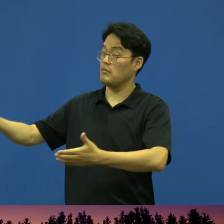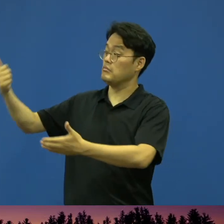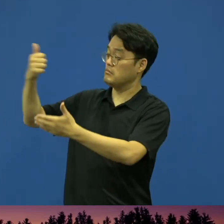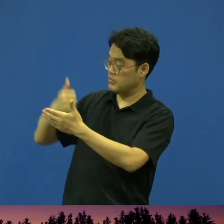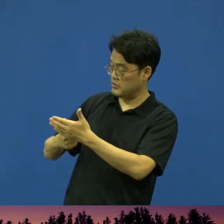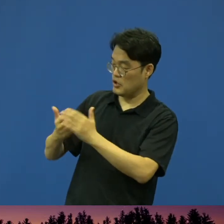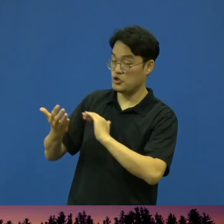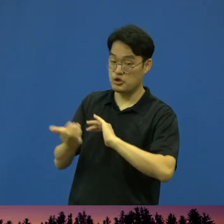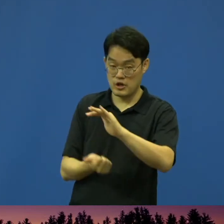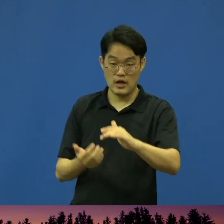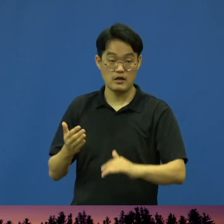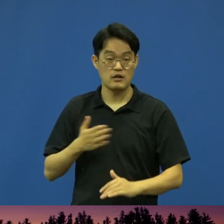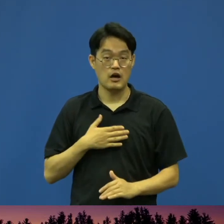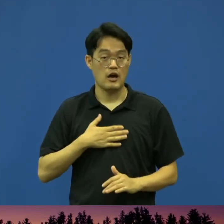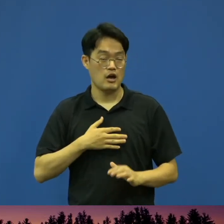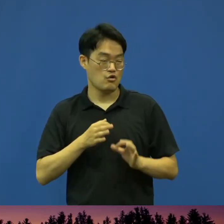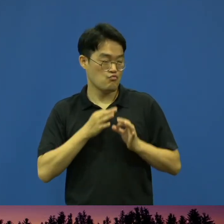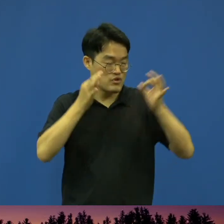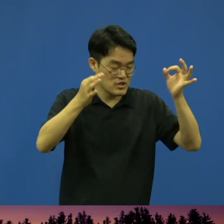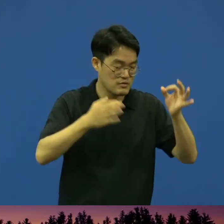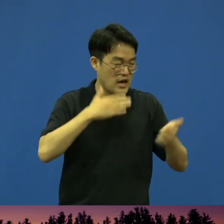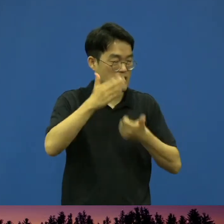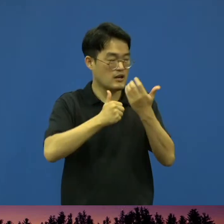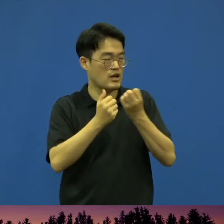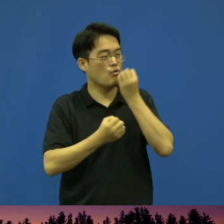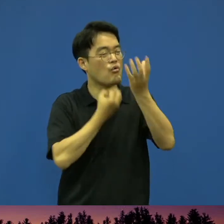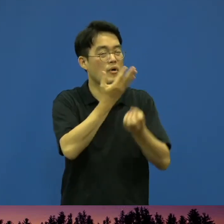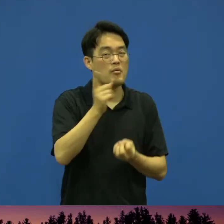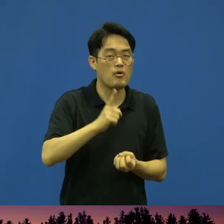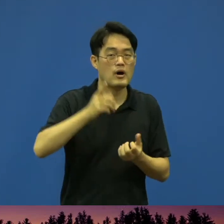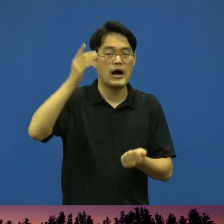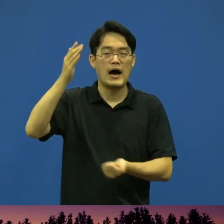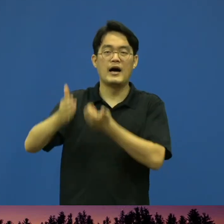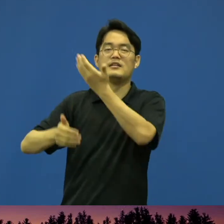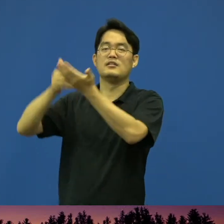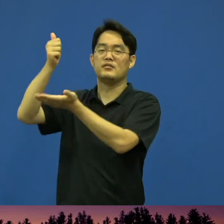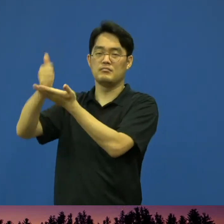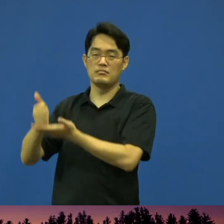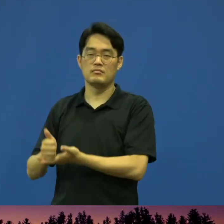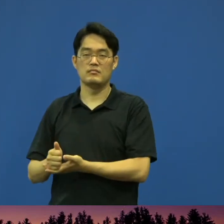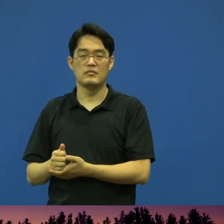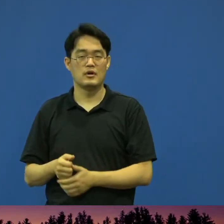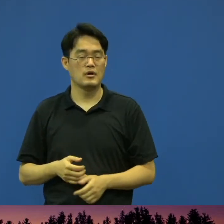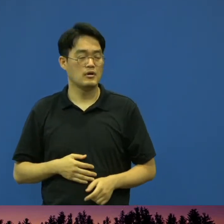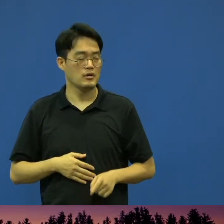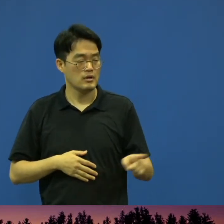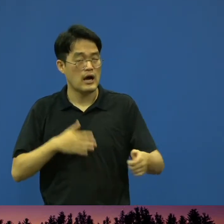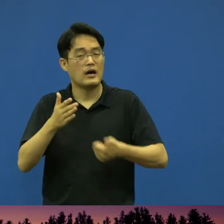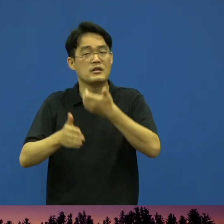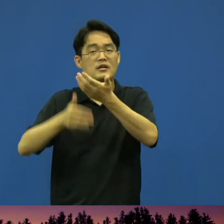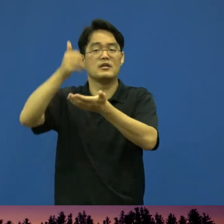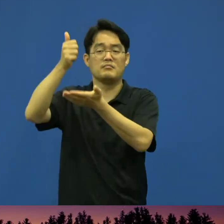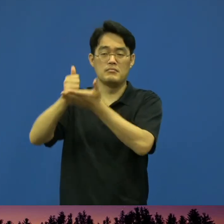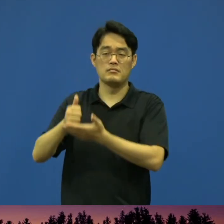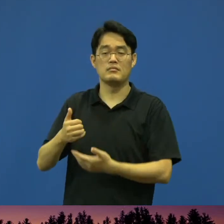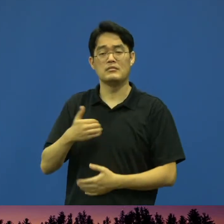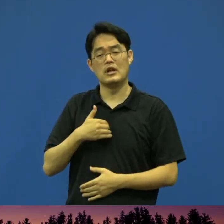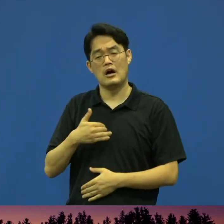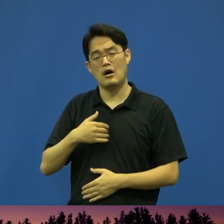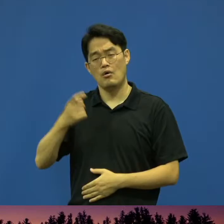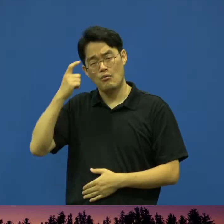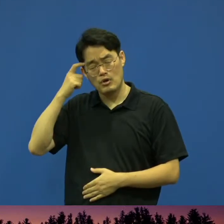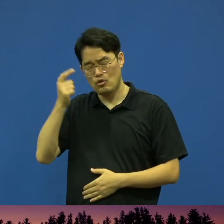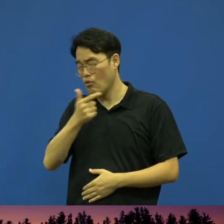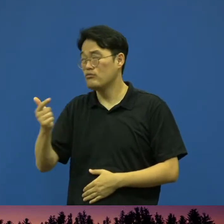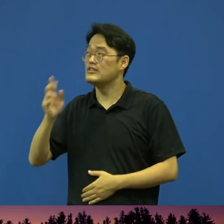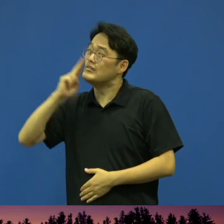아십니까? 제가 하나님께 그렇게 외쳤어요. 하나님 이건 아니잖아요. 하나님 어떻게 이럴 수 있습니까? 하나님 정말 이건